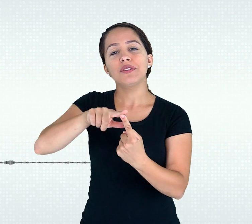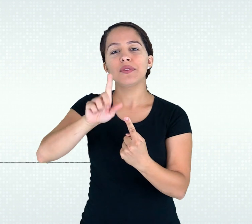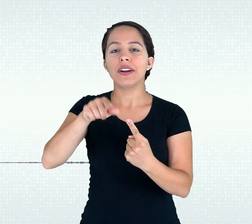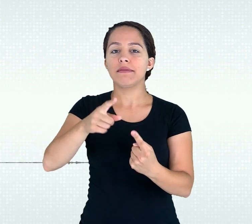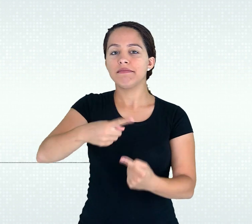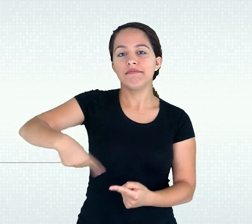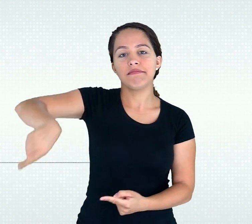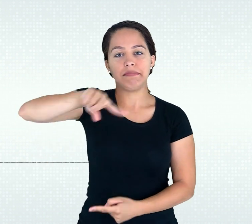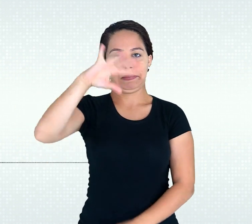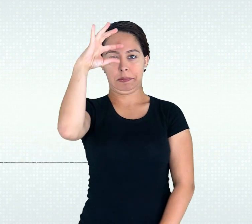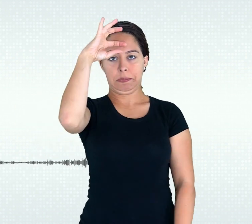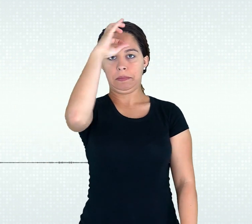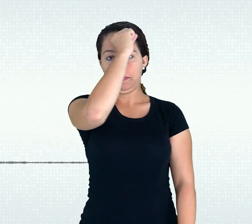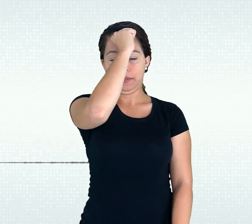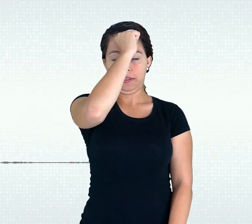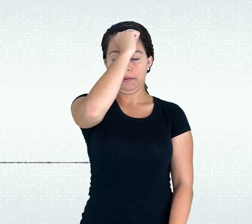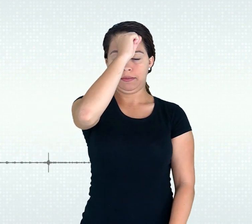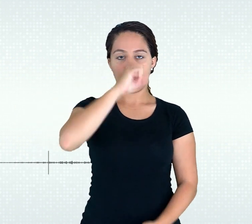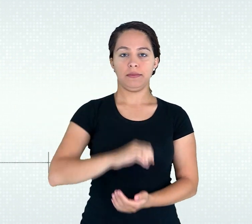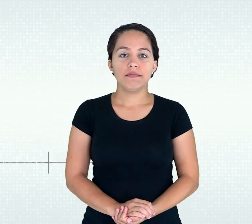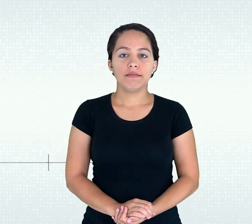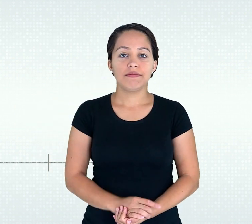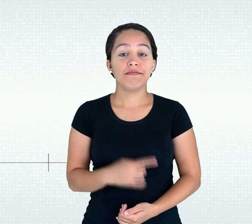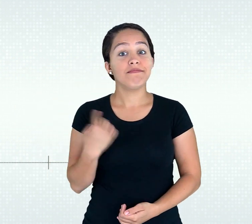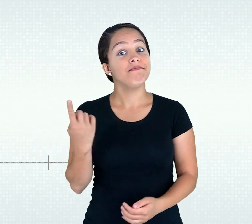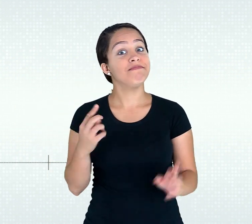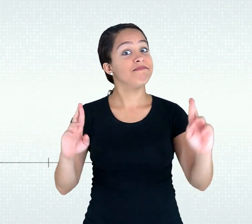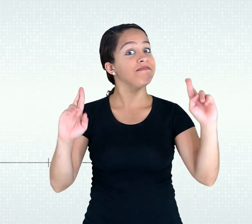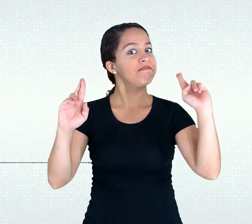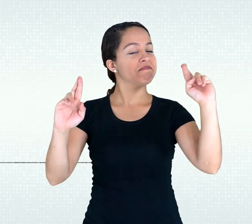nossa atividade fim a aprendizagem